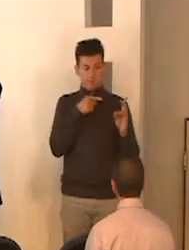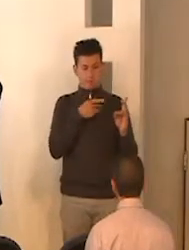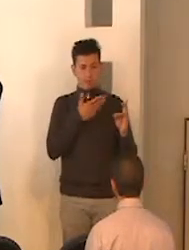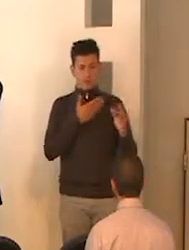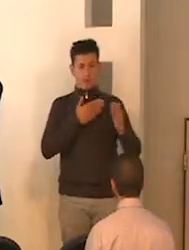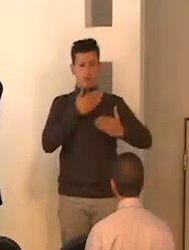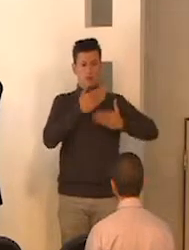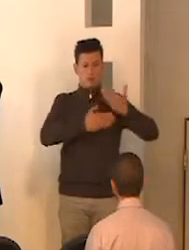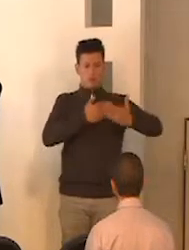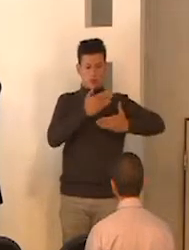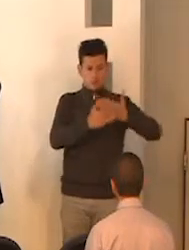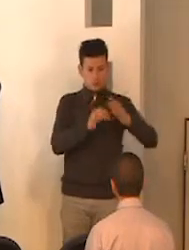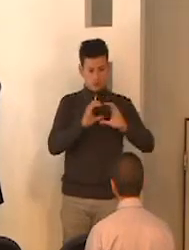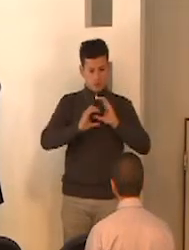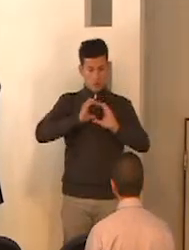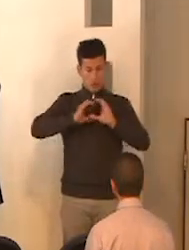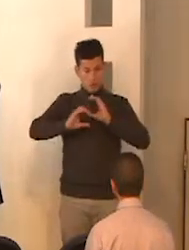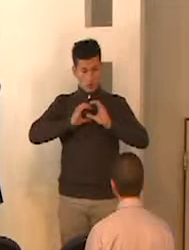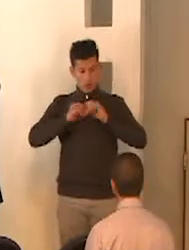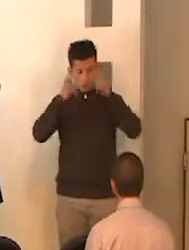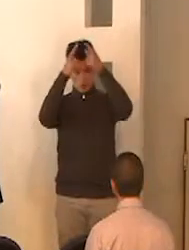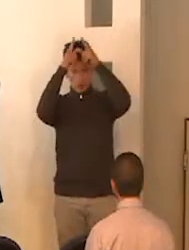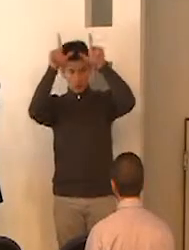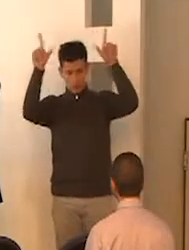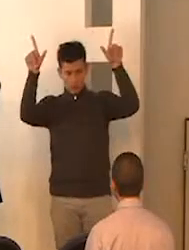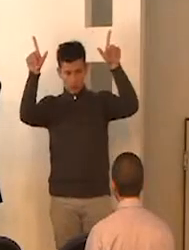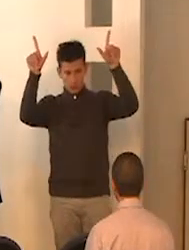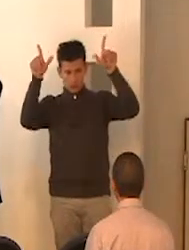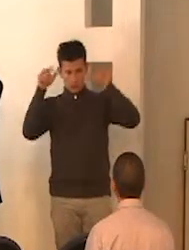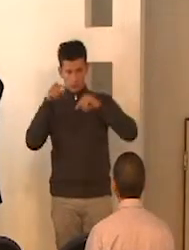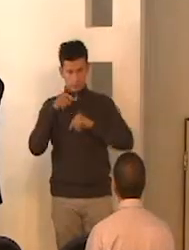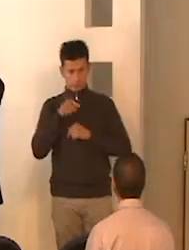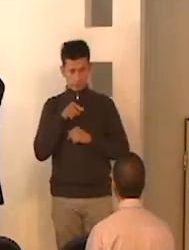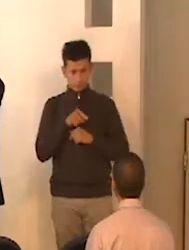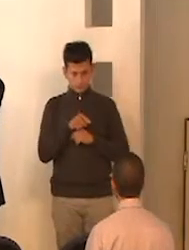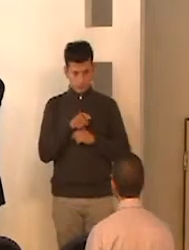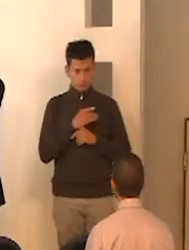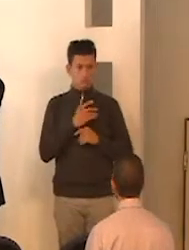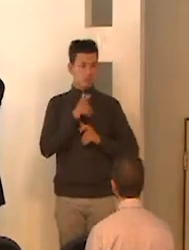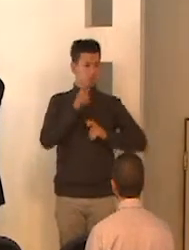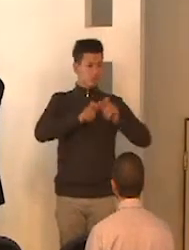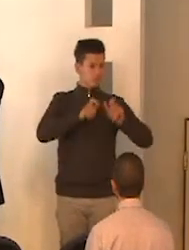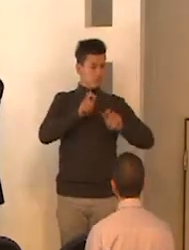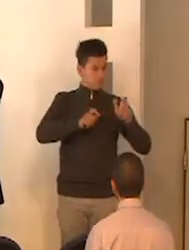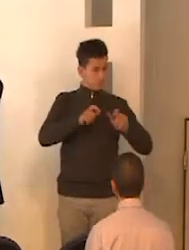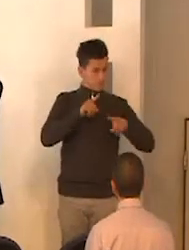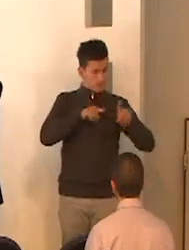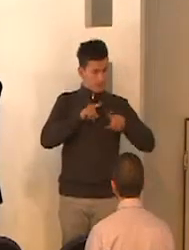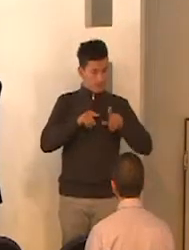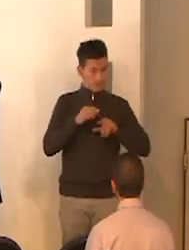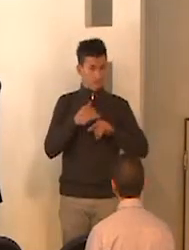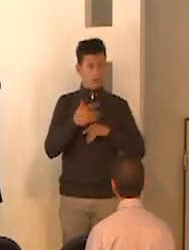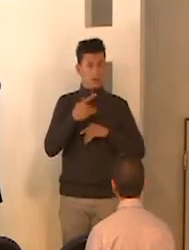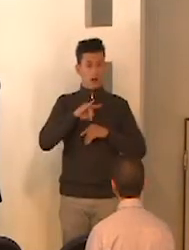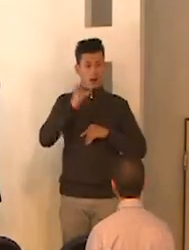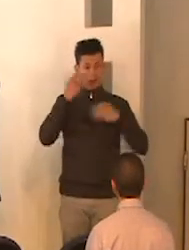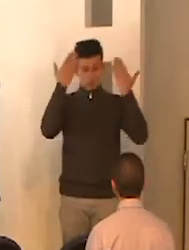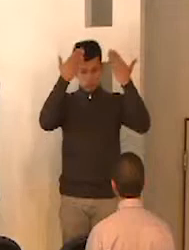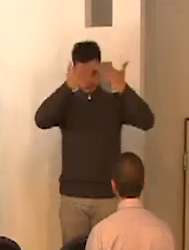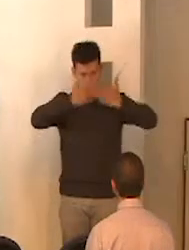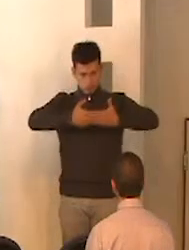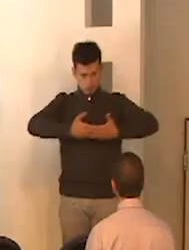de comunicación y de lenguaje que en las personas con